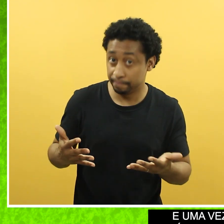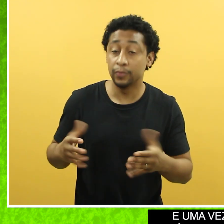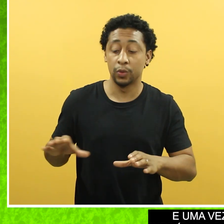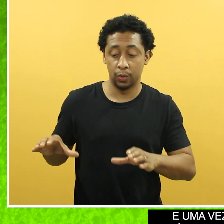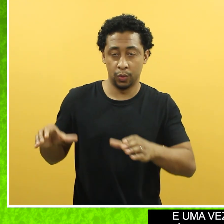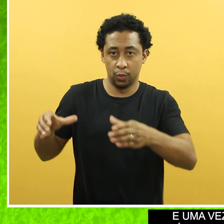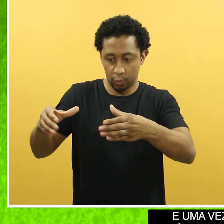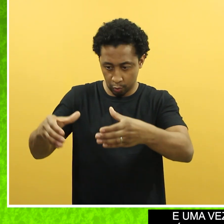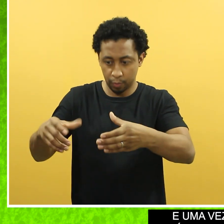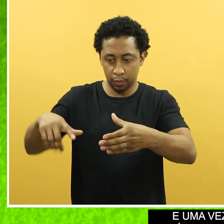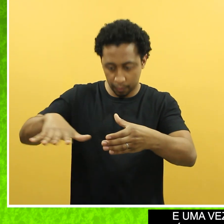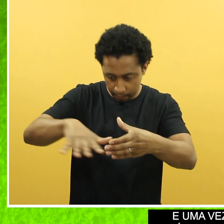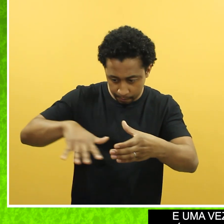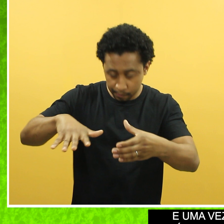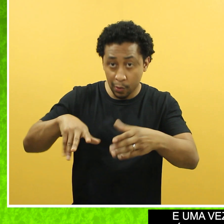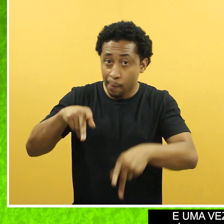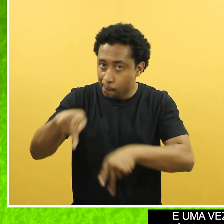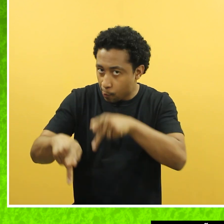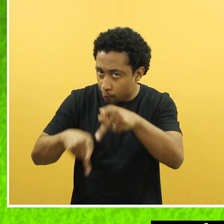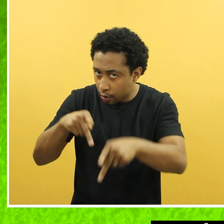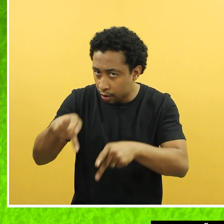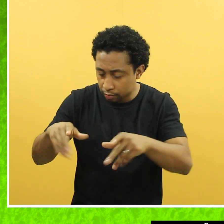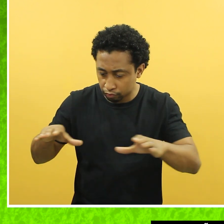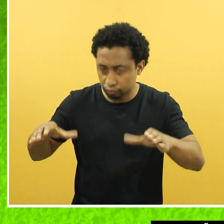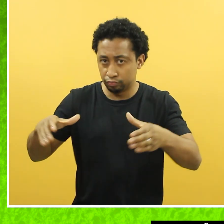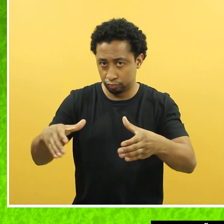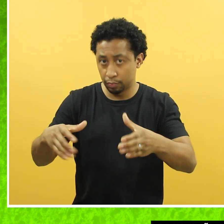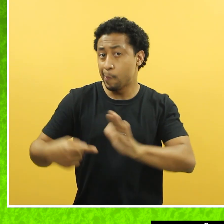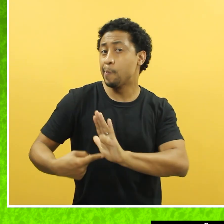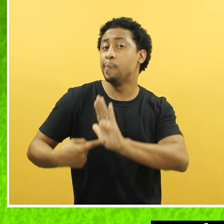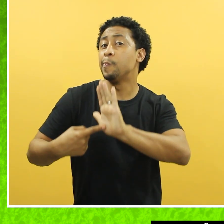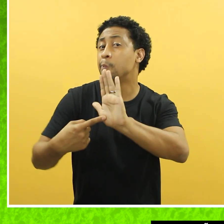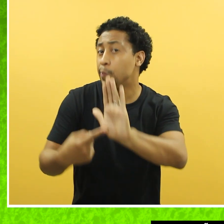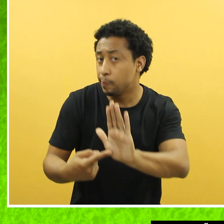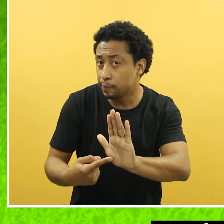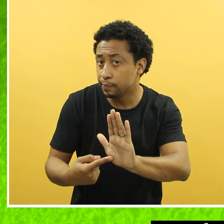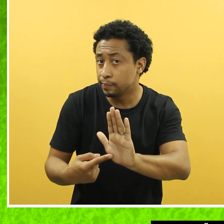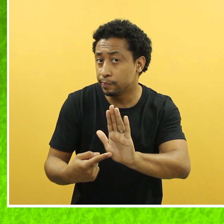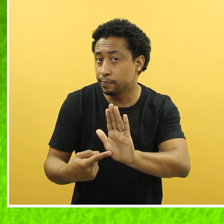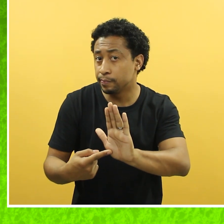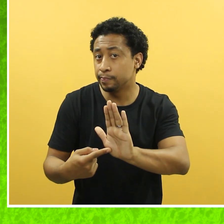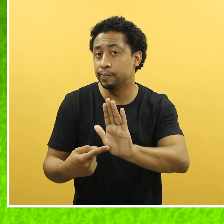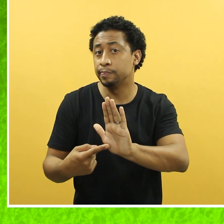E uma vez que os indivíduos de uma mesma população apresentam,